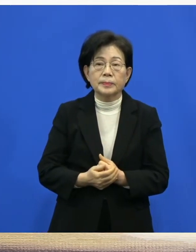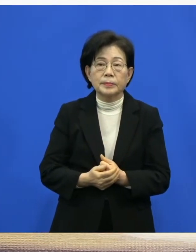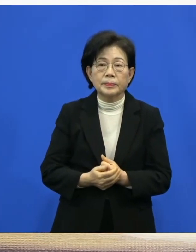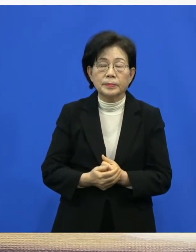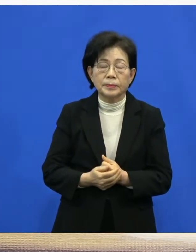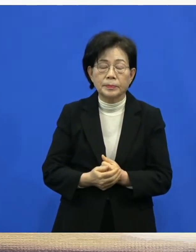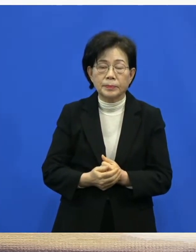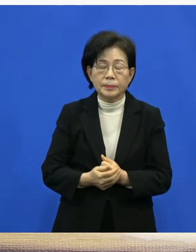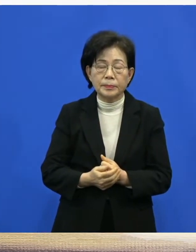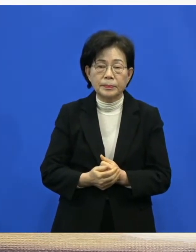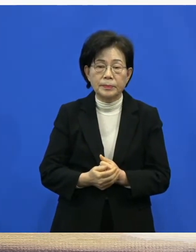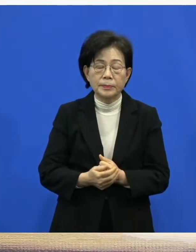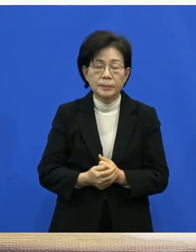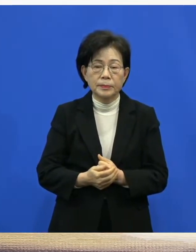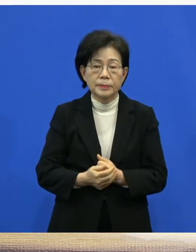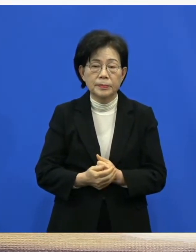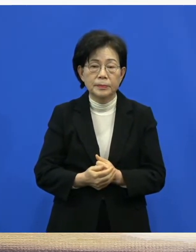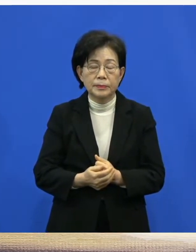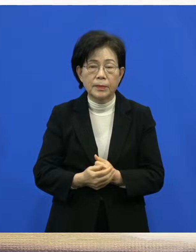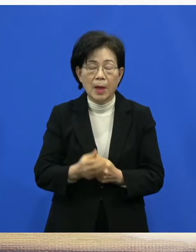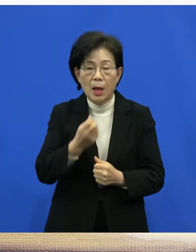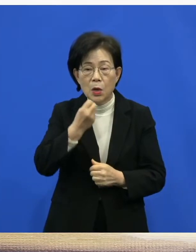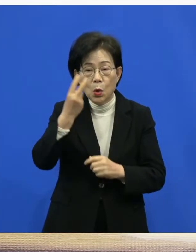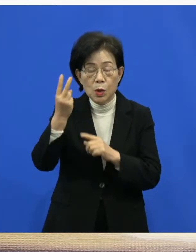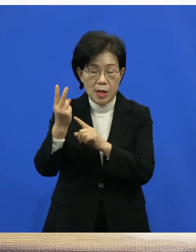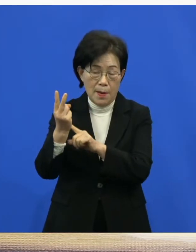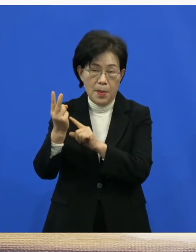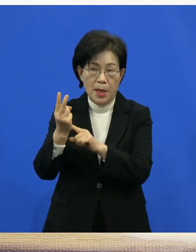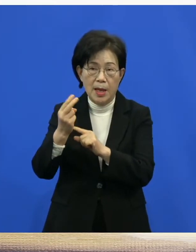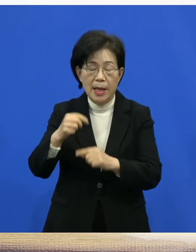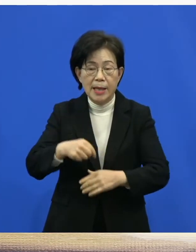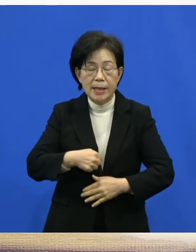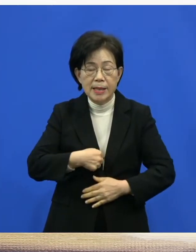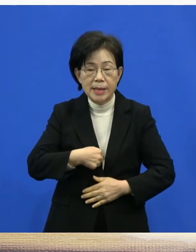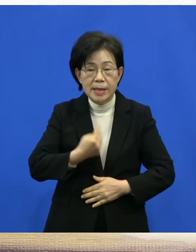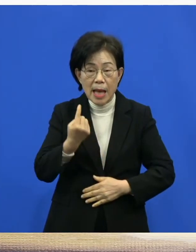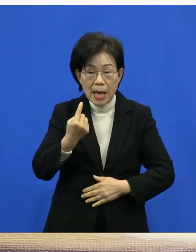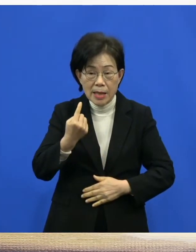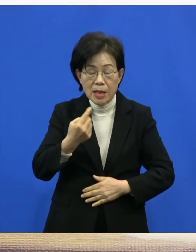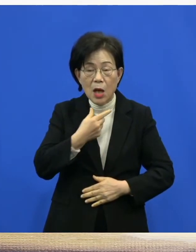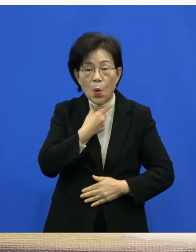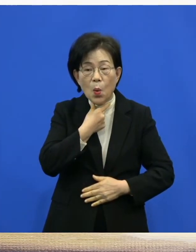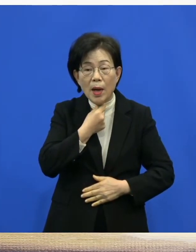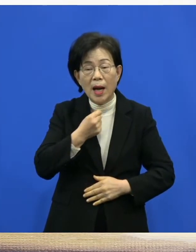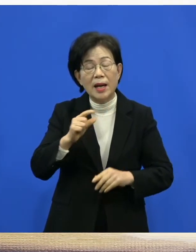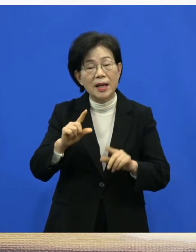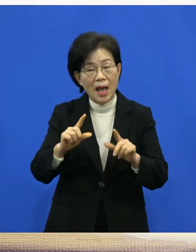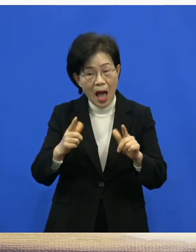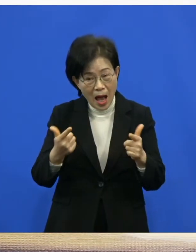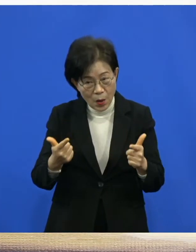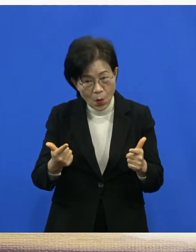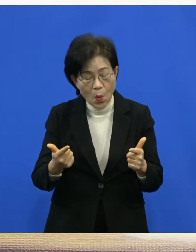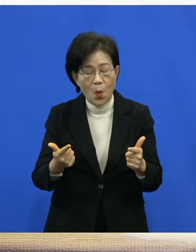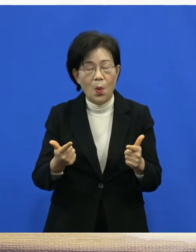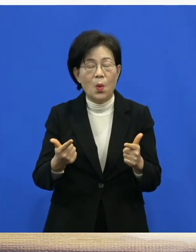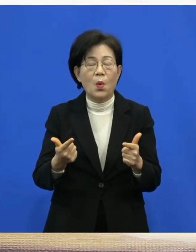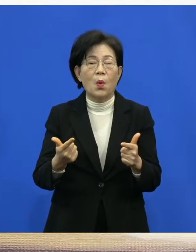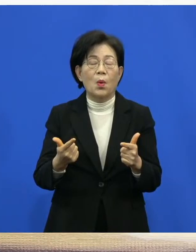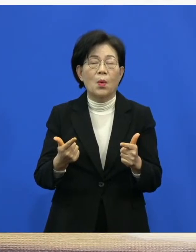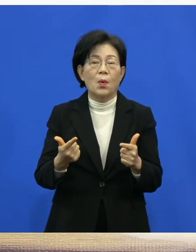동사의 주어가 되어 있습니다. 요셉이 자신에 의해서가 아니고 요셉이 원하는 길이